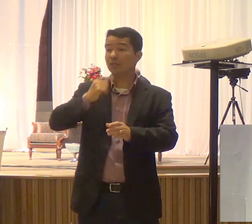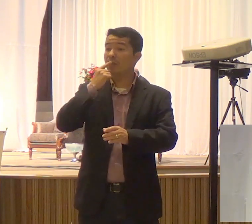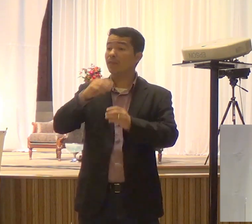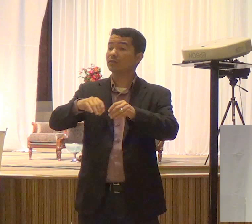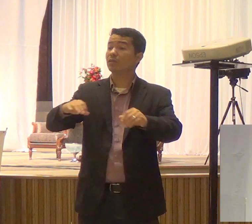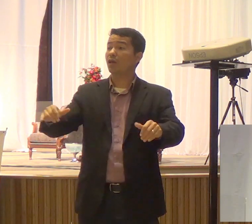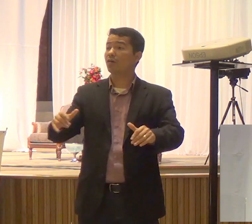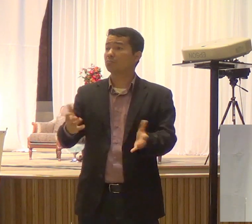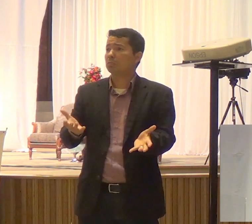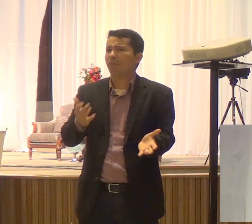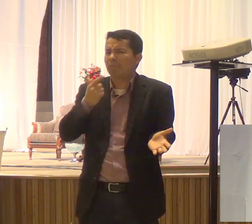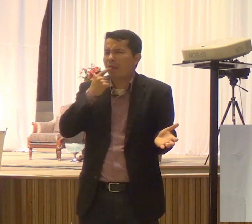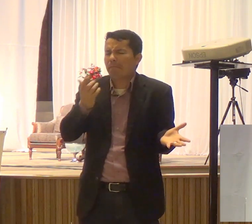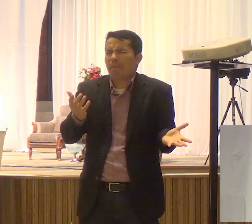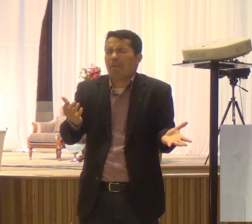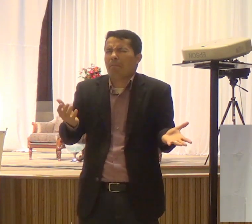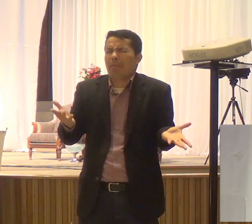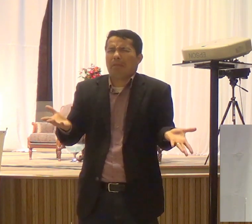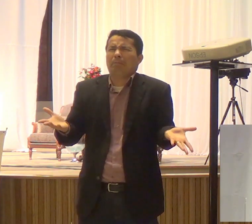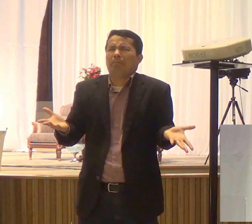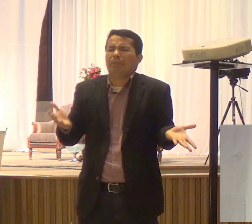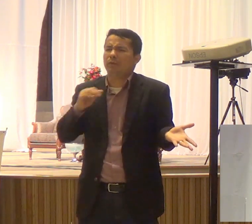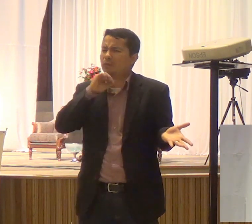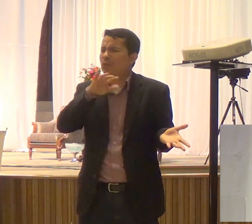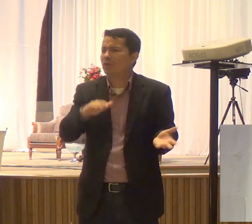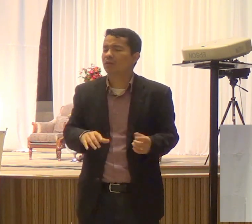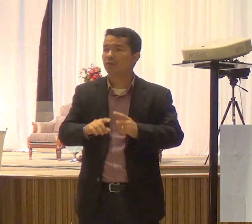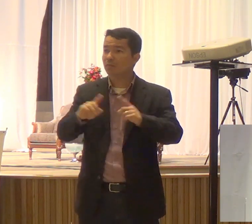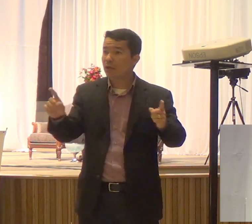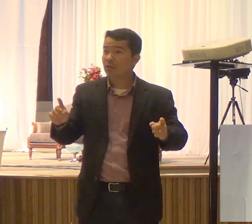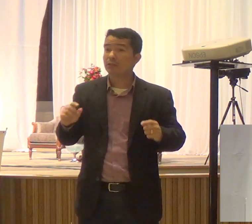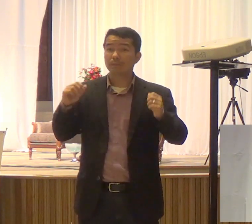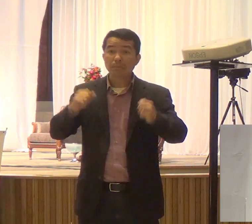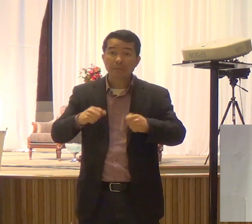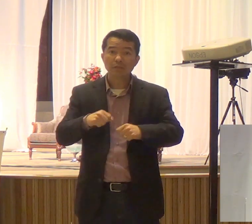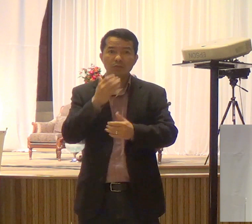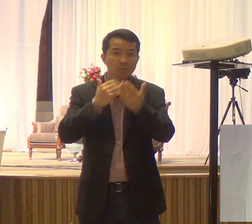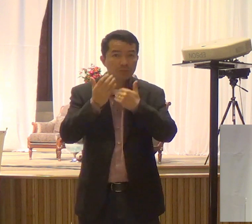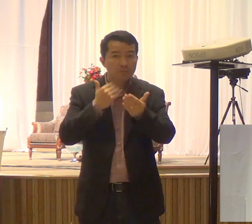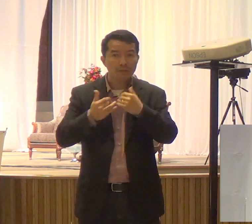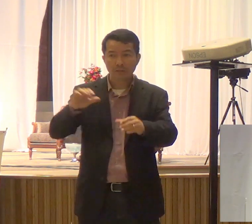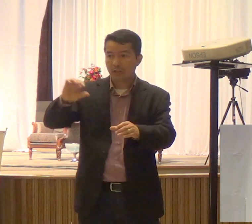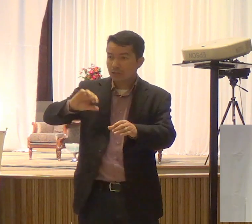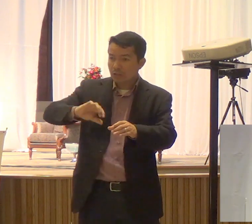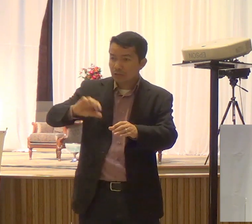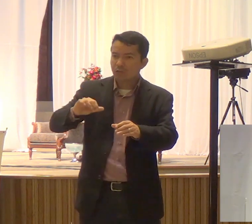A gente pode equilibrar, pode fazer o salzinho na medida certa, mas comida sem sal não tem graça.